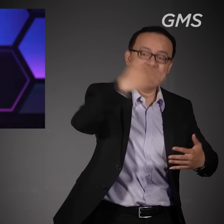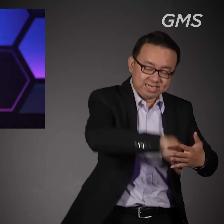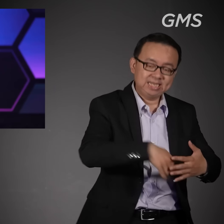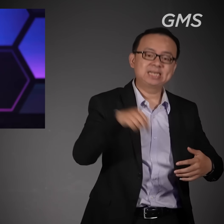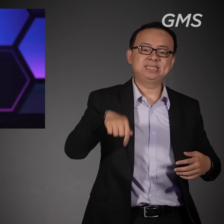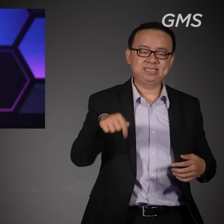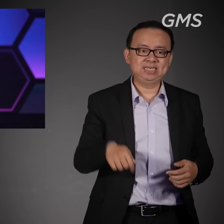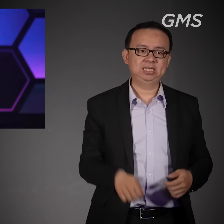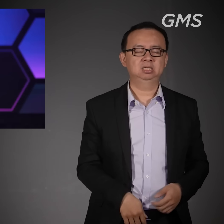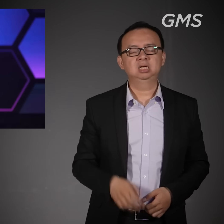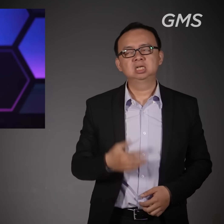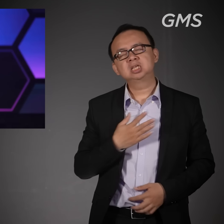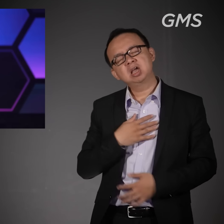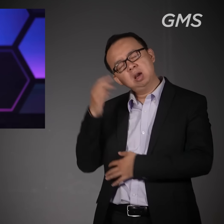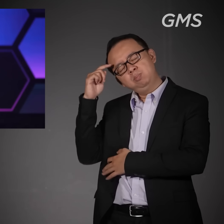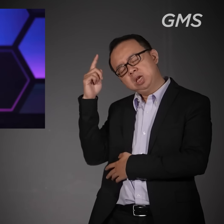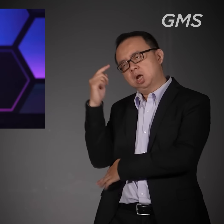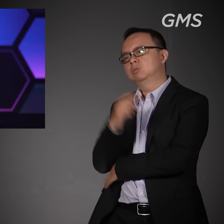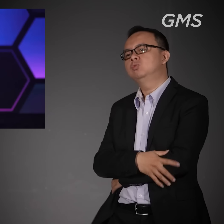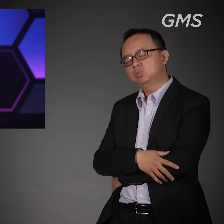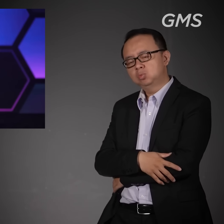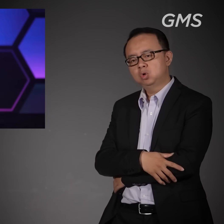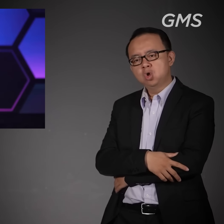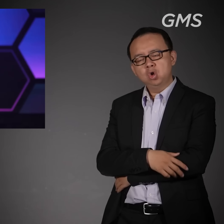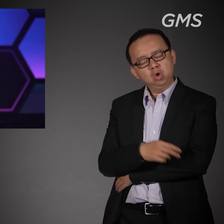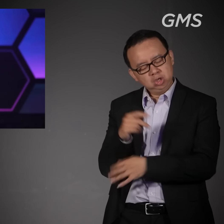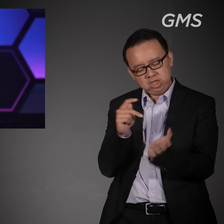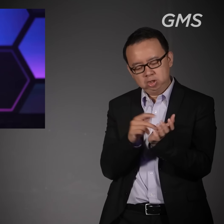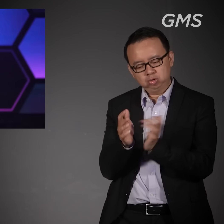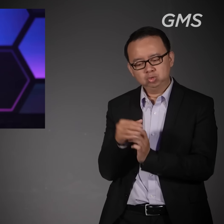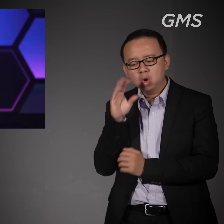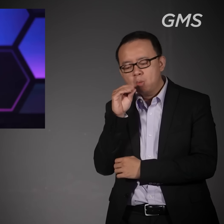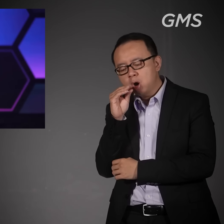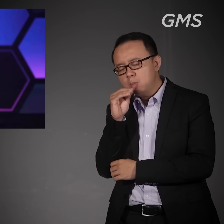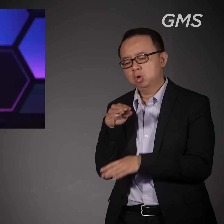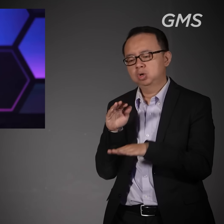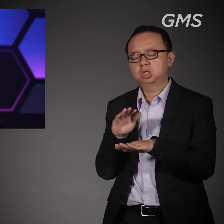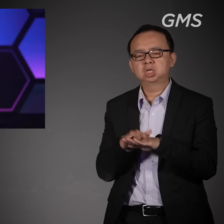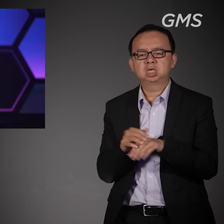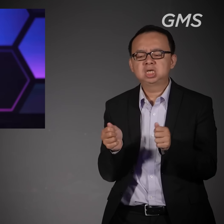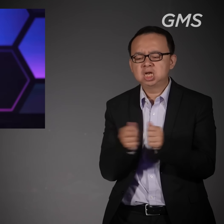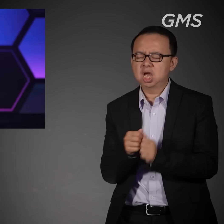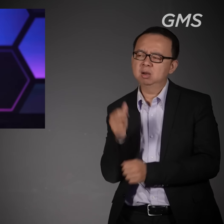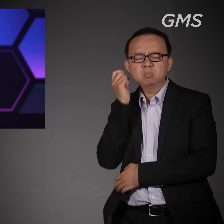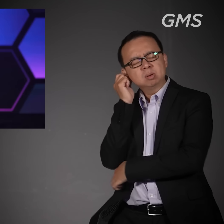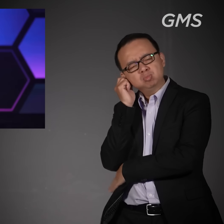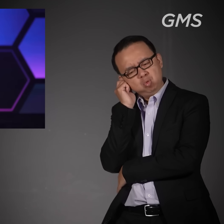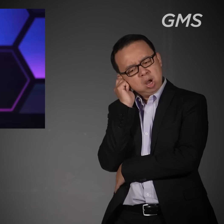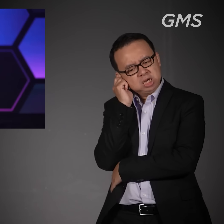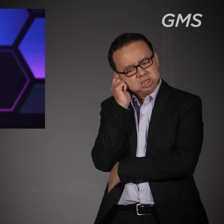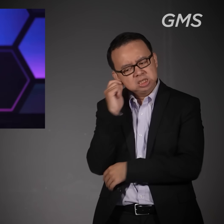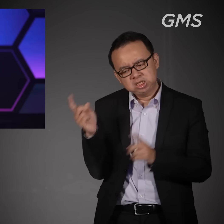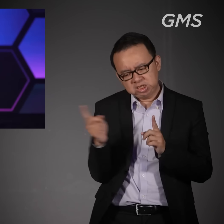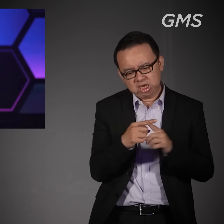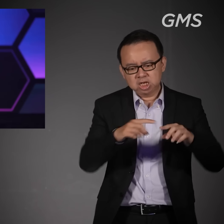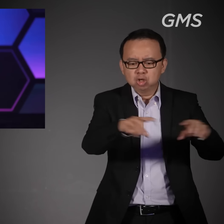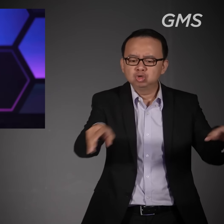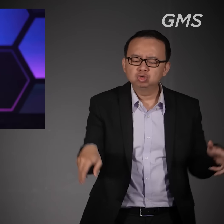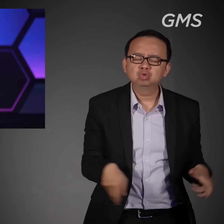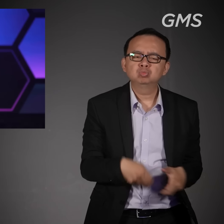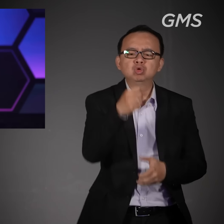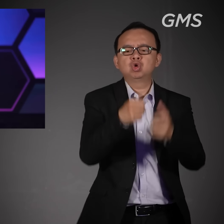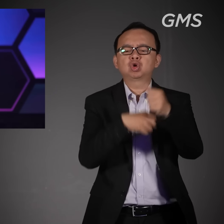Saya bisa bayangkan Yesus bercakap dengan seorang perempuan di dekat sumur Samaria, seperti hari ini kalau